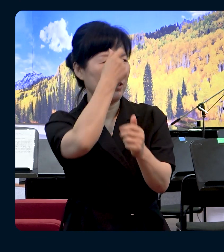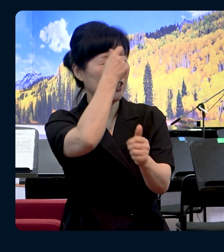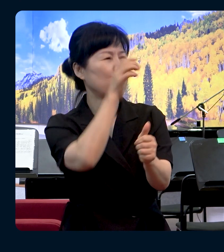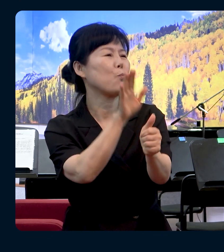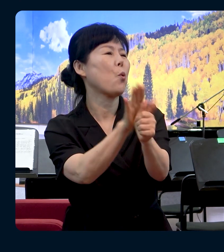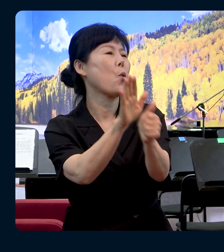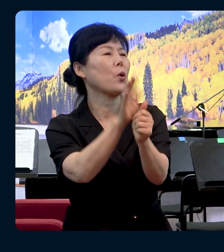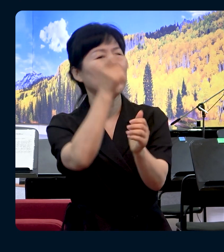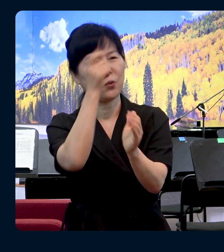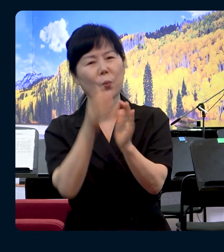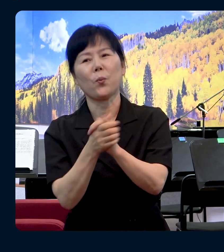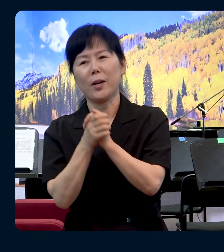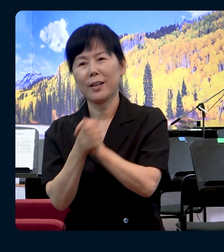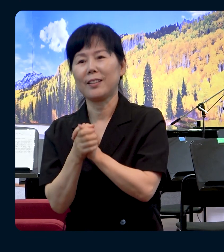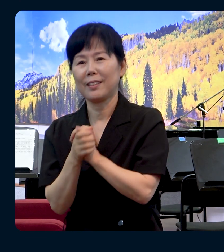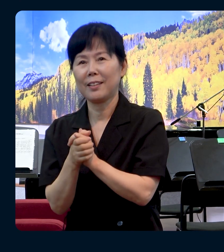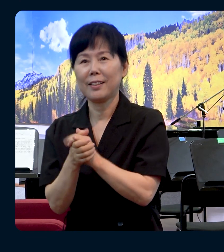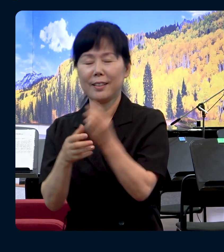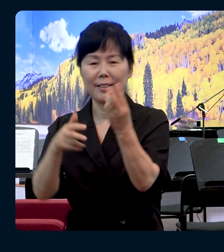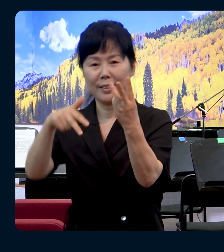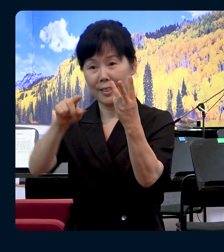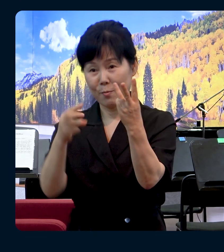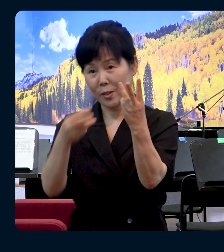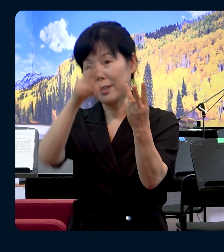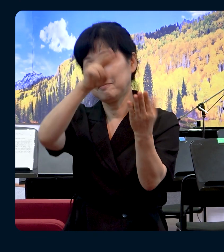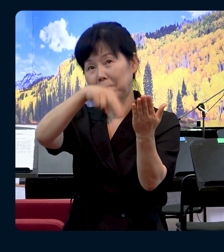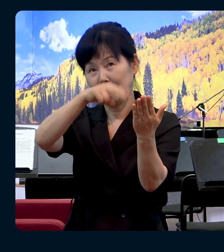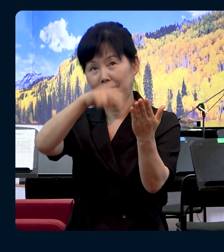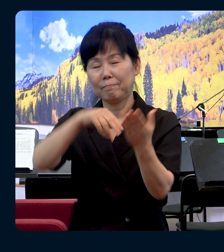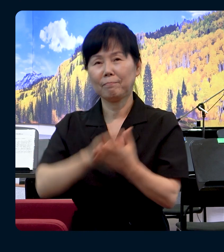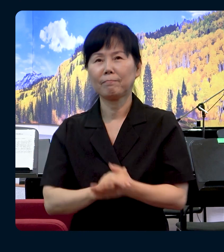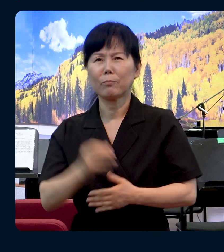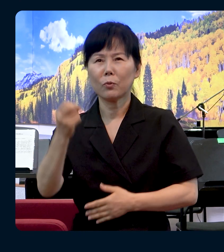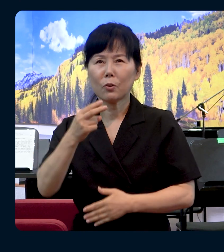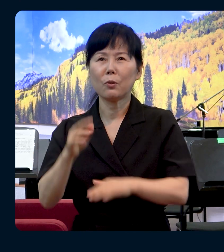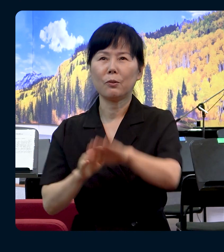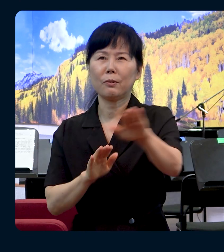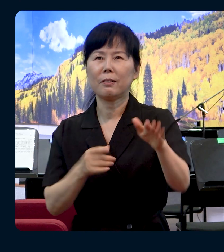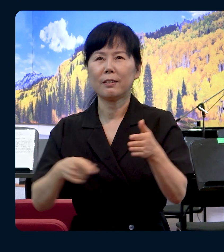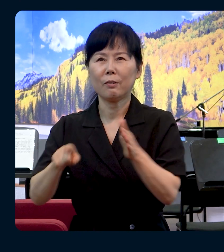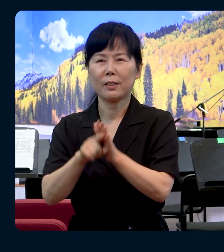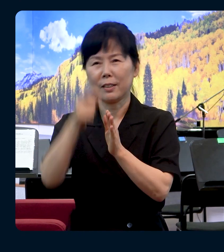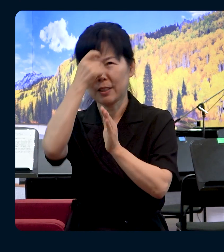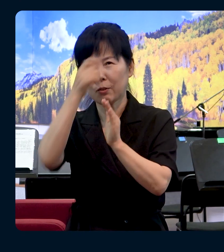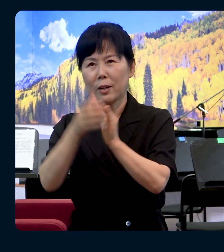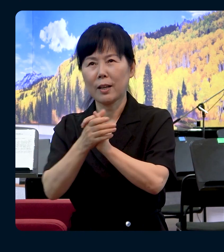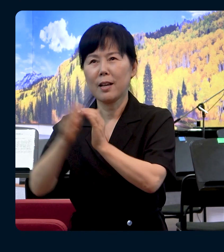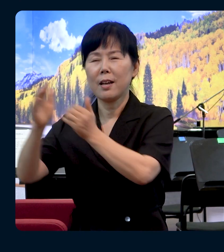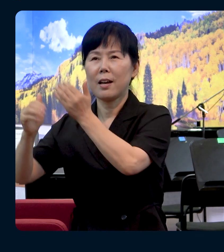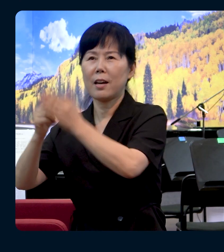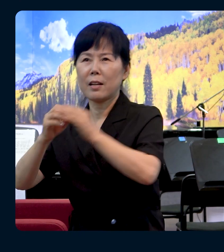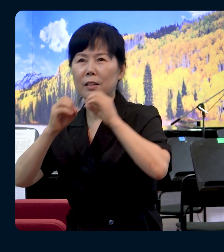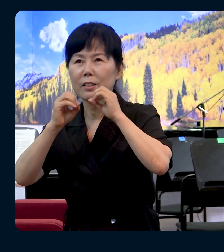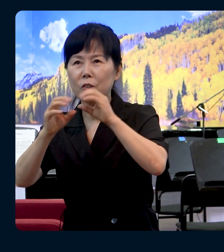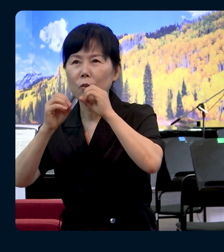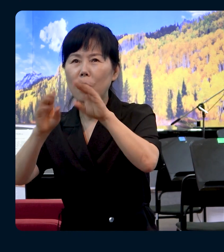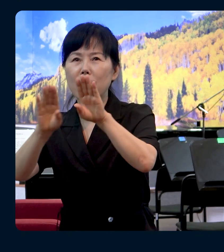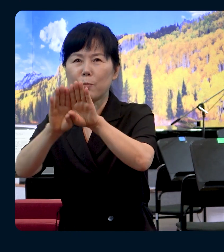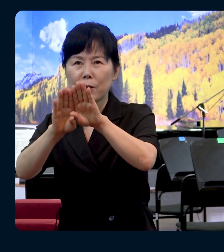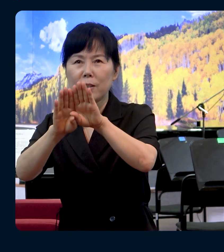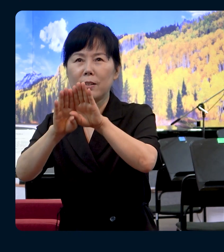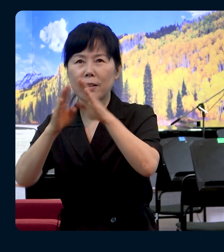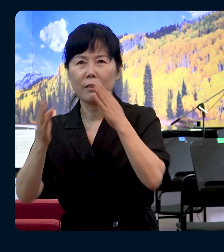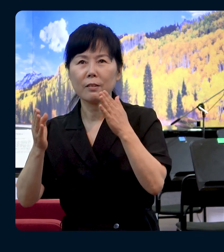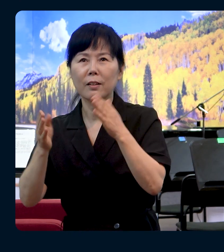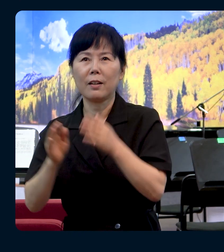중보기도예요. 우리 3절을 함께 읽도록 하겠습니다. 3절 같이 읽습니다. 또한 우리를 위하여 기도하되 하나님이 전도할